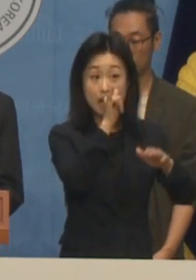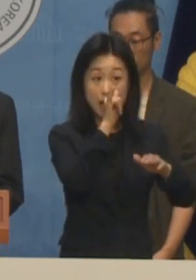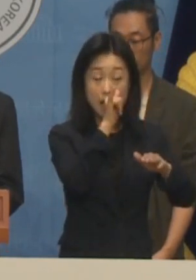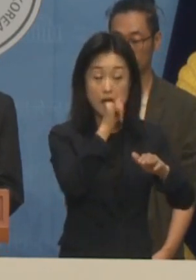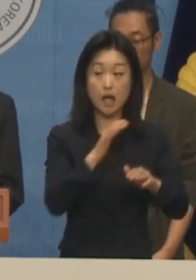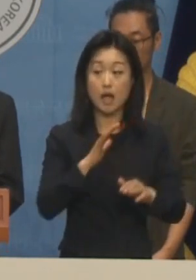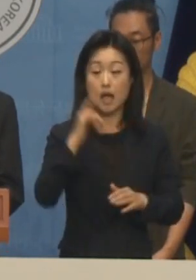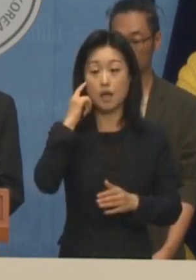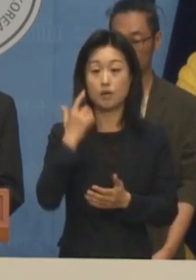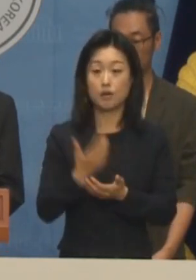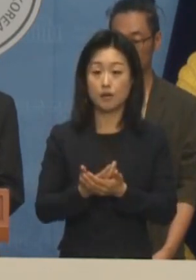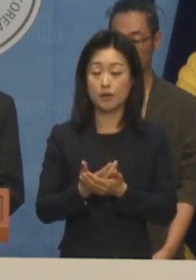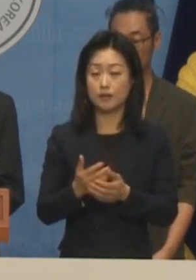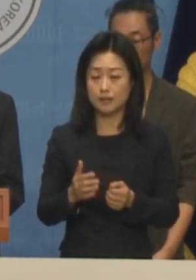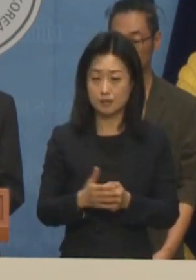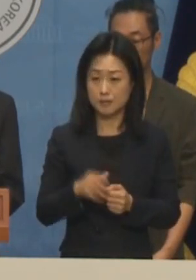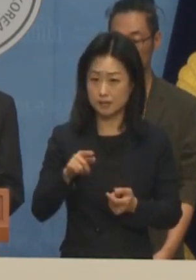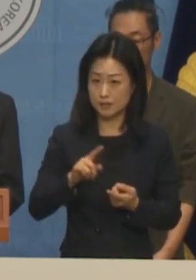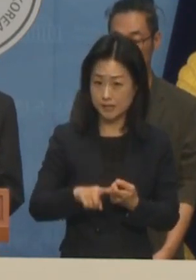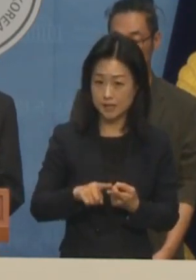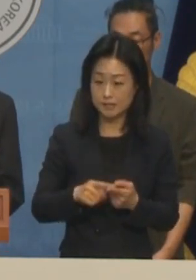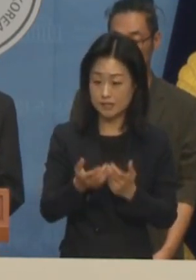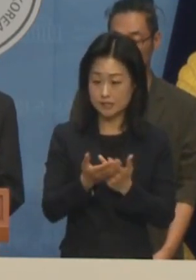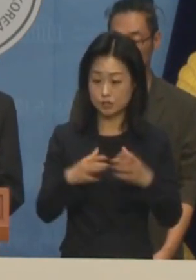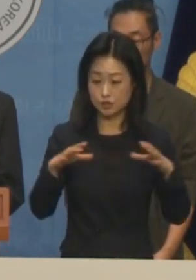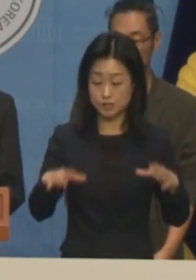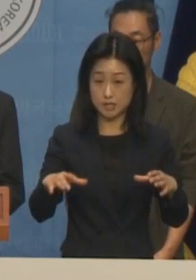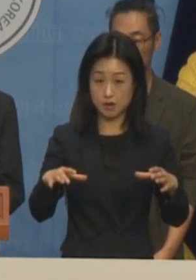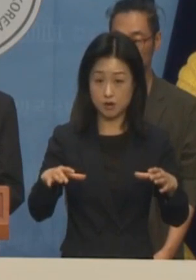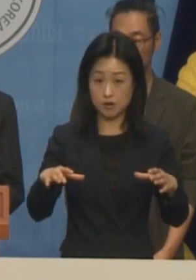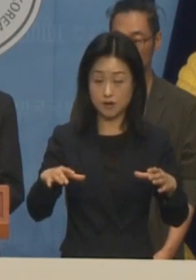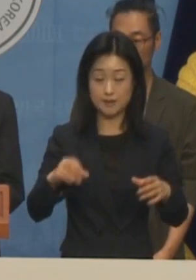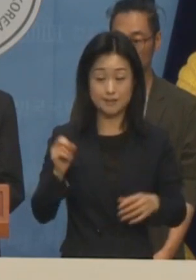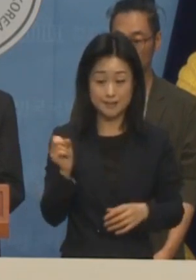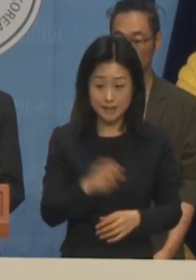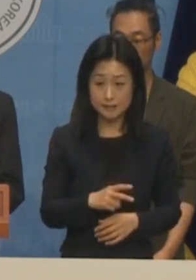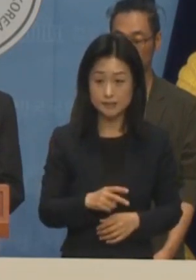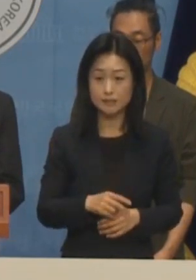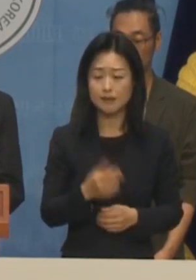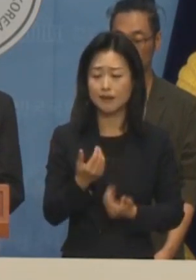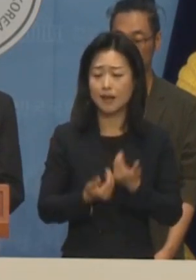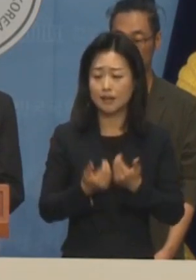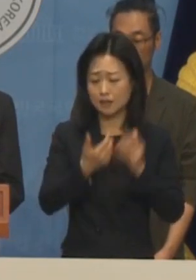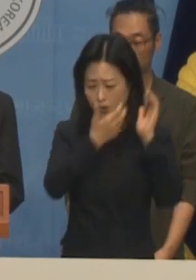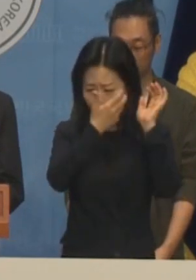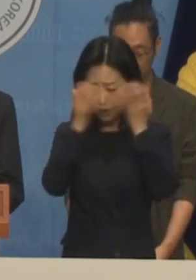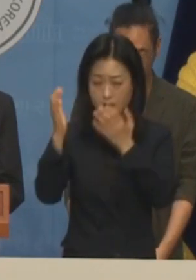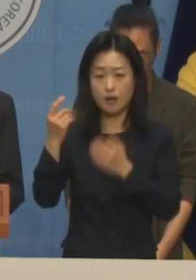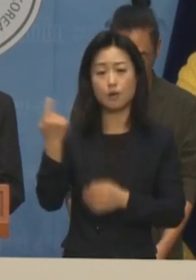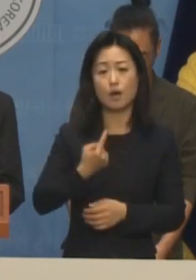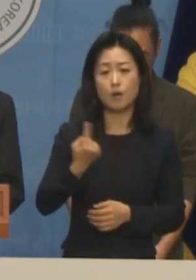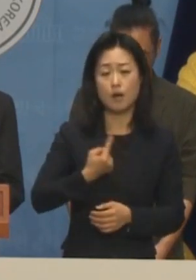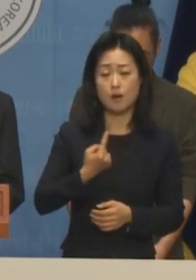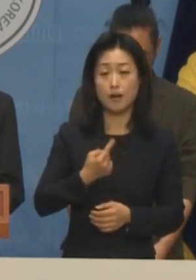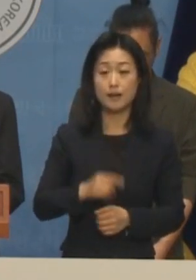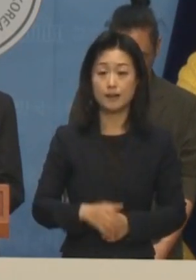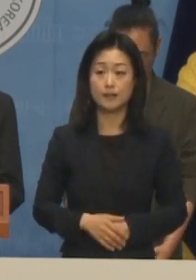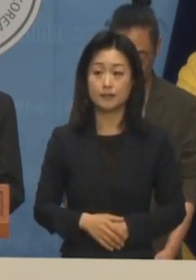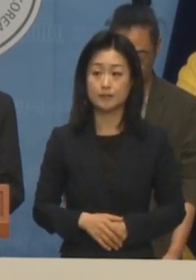알려졌다. 이런 가운데 제주 지역 사회는 다시금 갈등과 혼란으로 끌어오르고